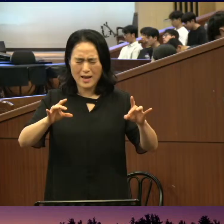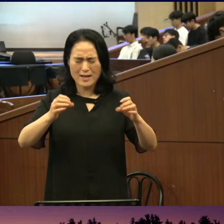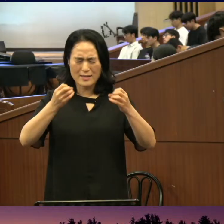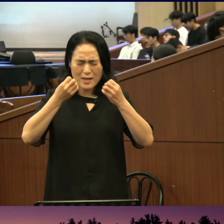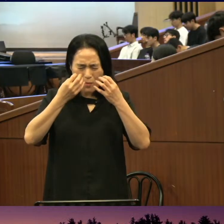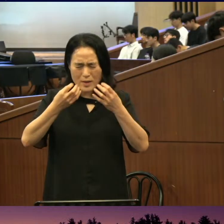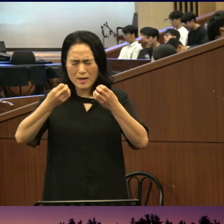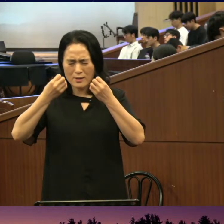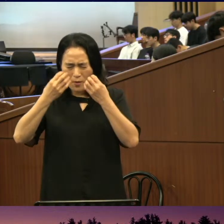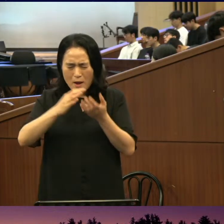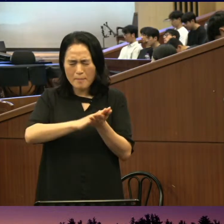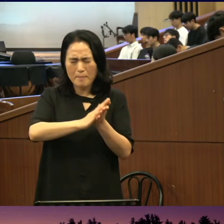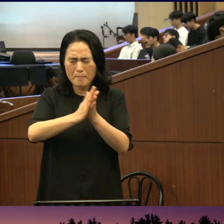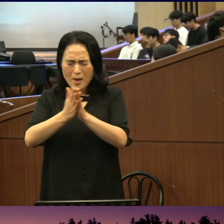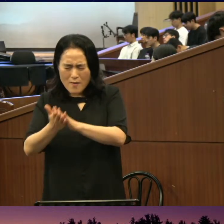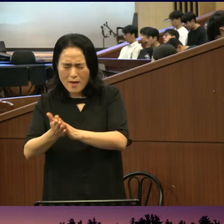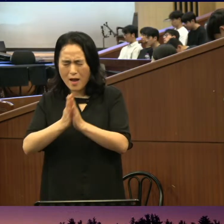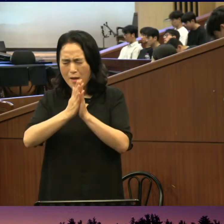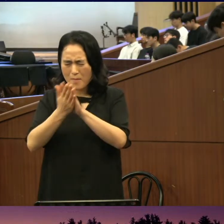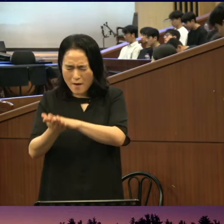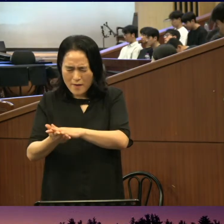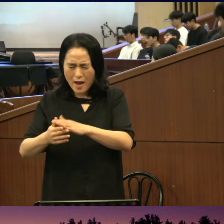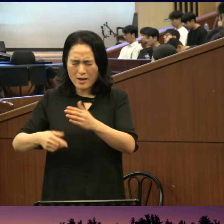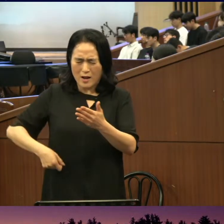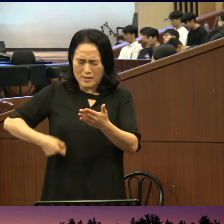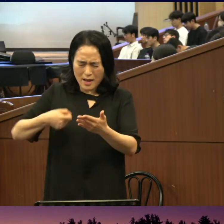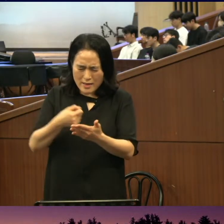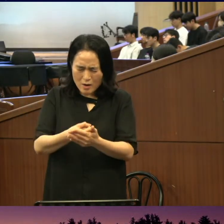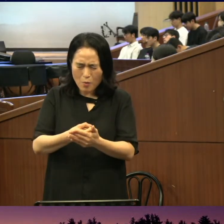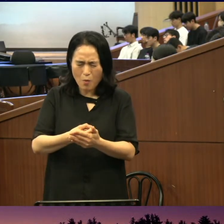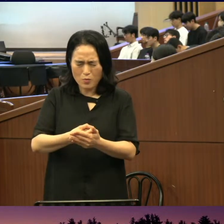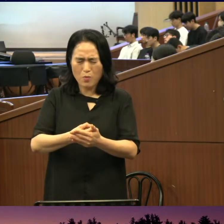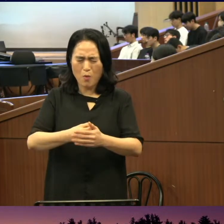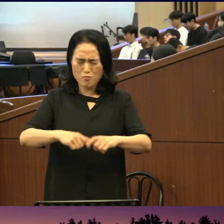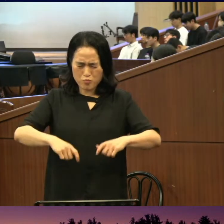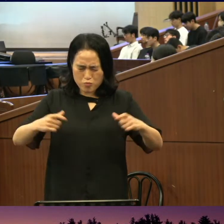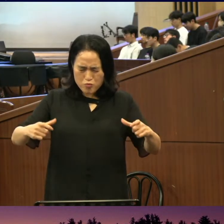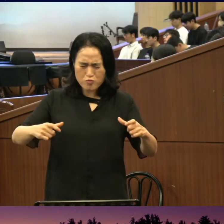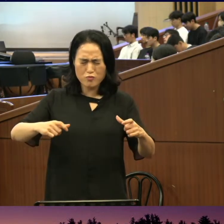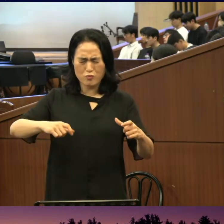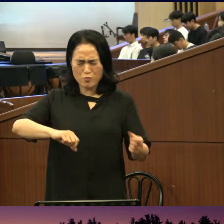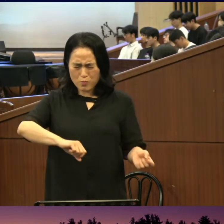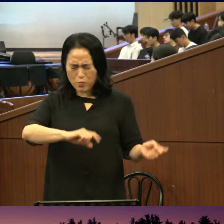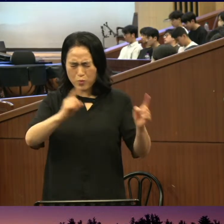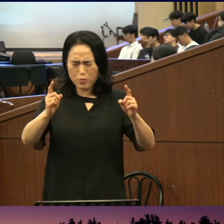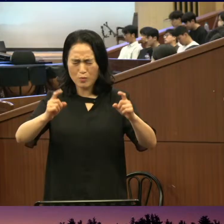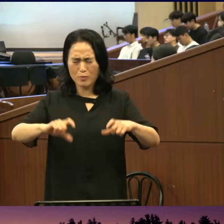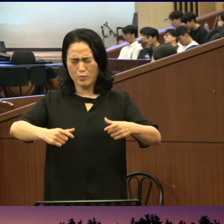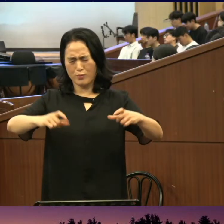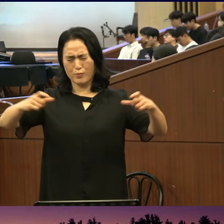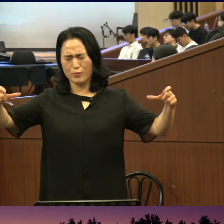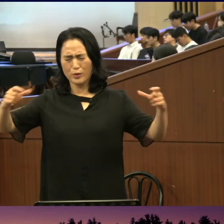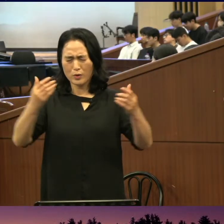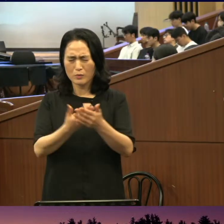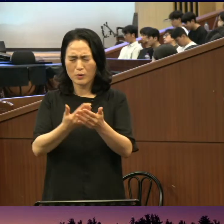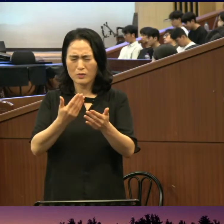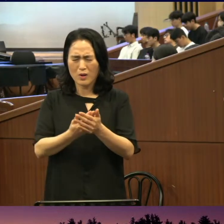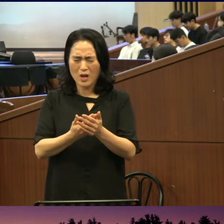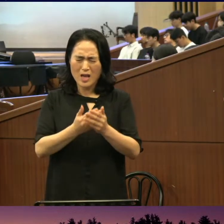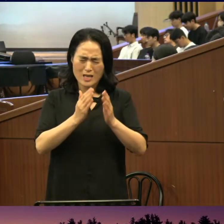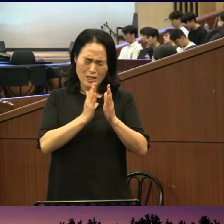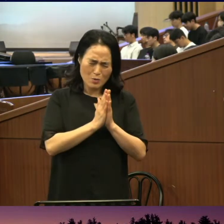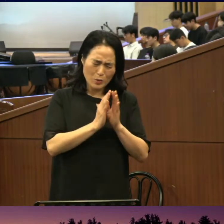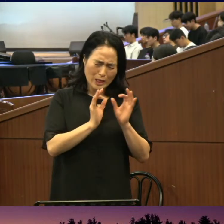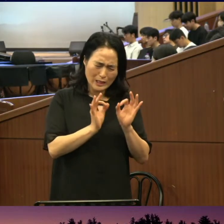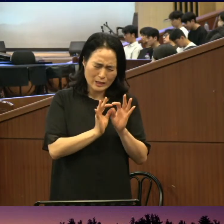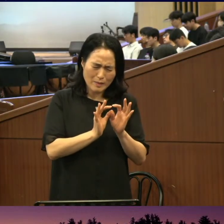일어나고 변화의 바람이 불게 하시고 부흥의 불길이 타오르게 하여 주시옵시고 무너졌던 기도들이 다시 회복되게 하여 주시고